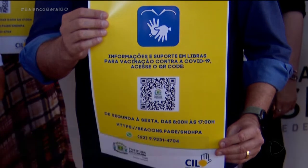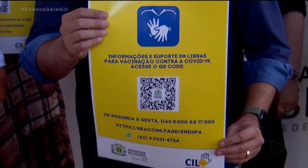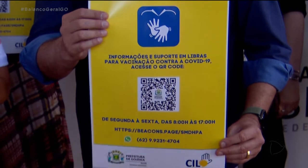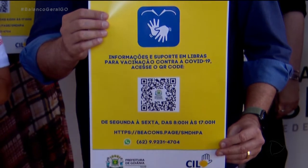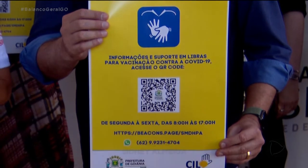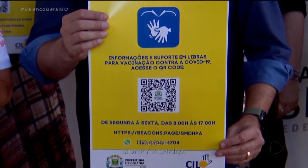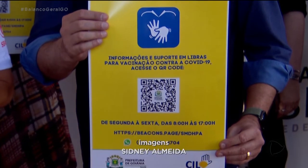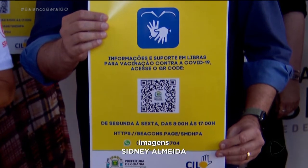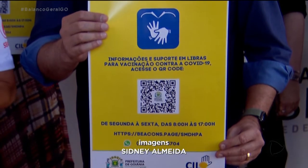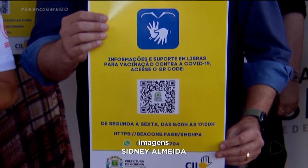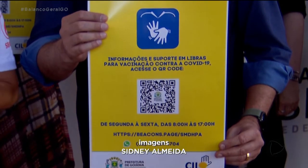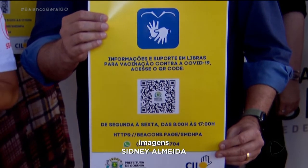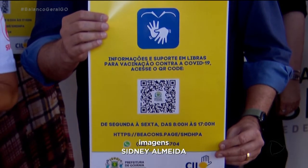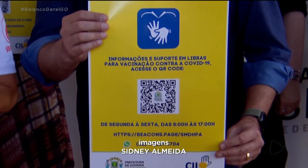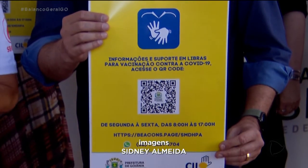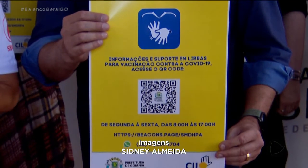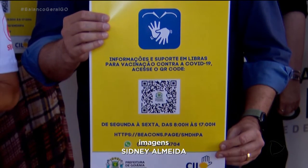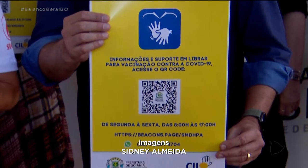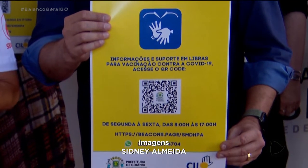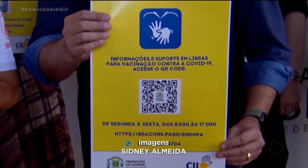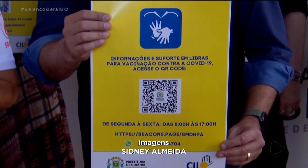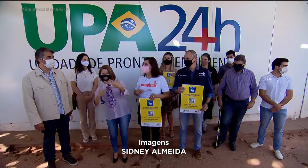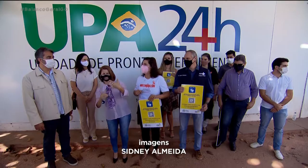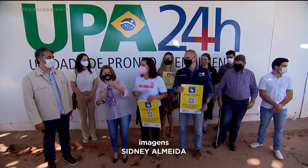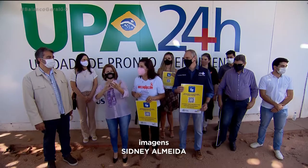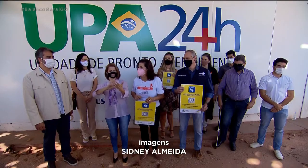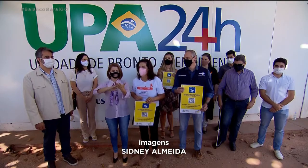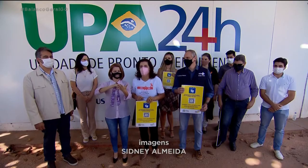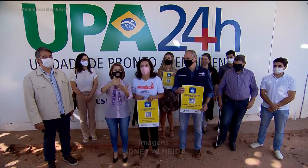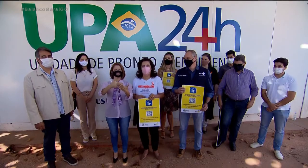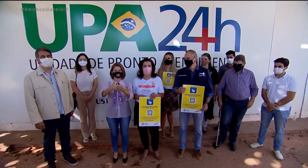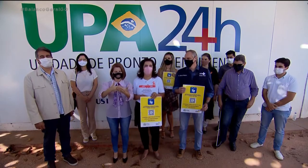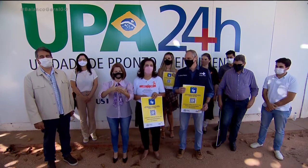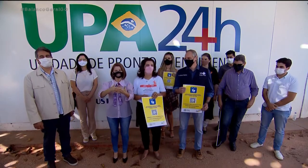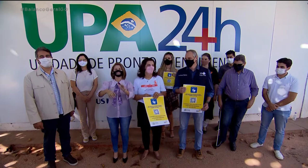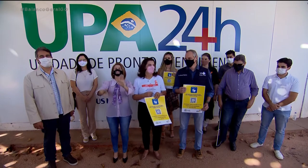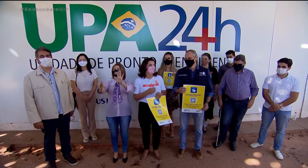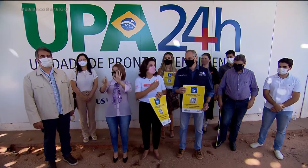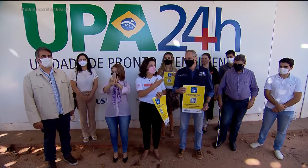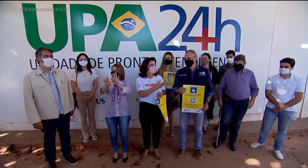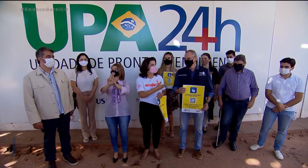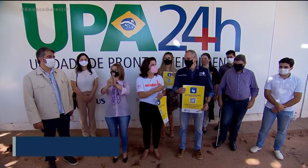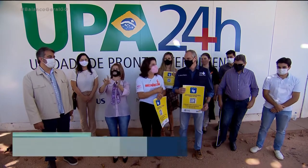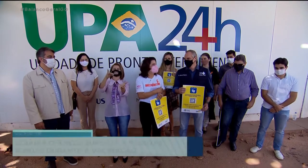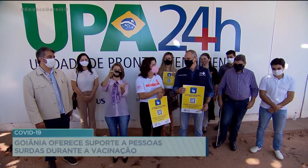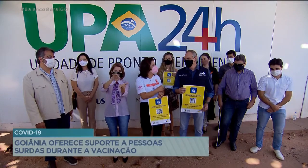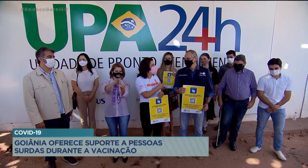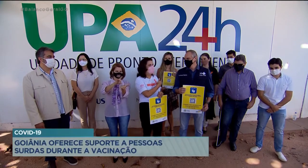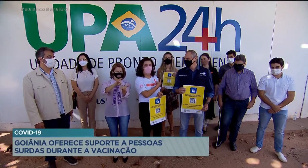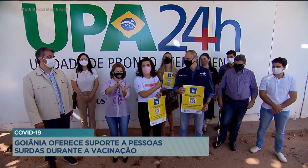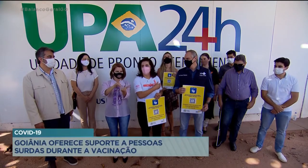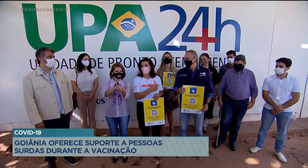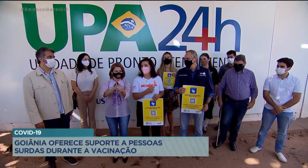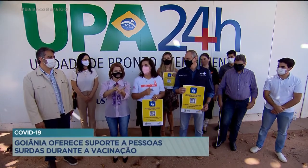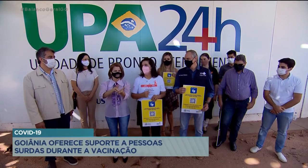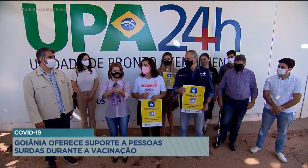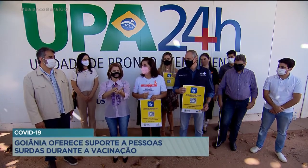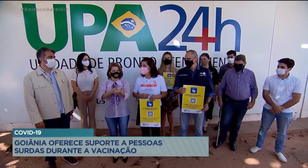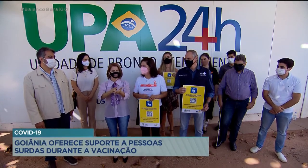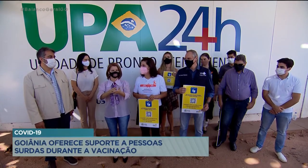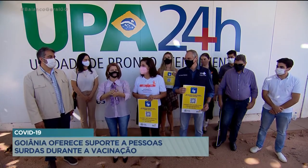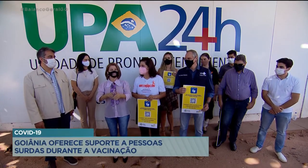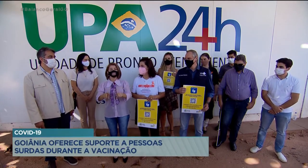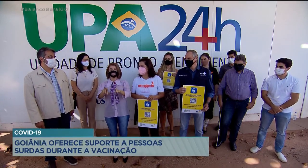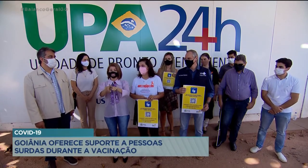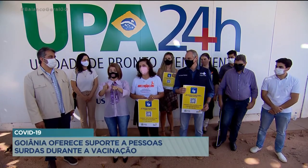A nova ferramenta é uma forma de dar acessibilidade às pessoas surdas que fazem parte do grupo das comorbidades. Por serem